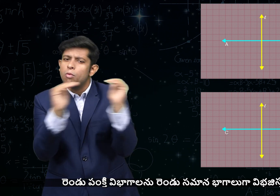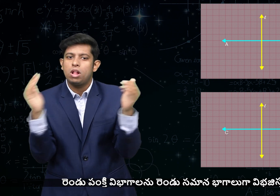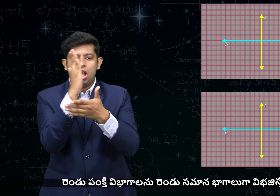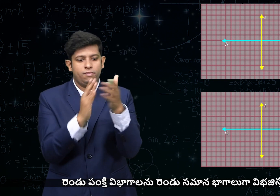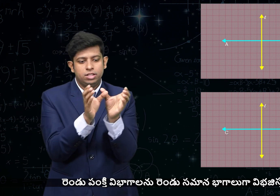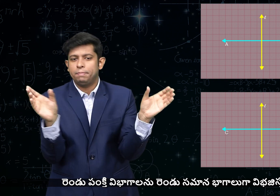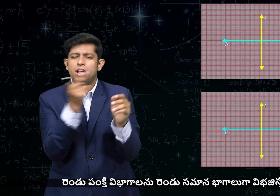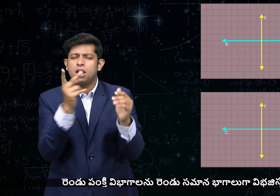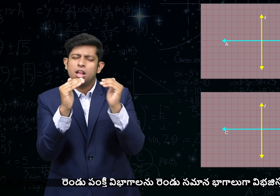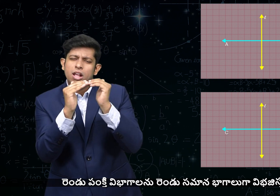విభజిస్తుంది.